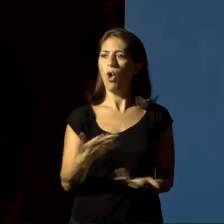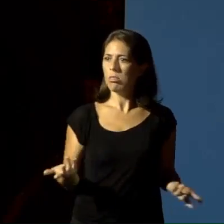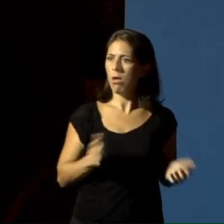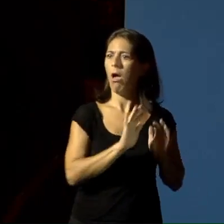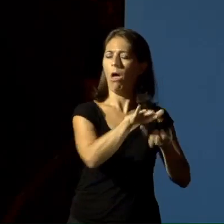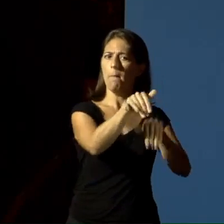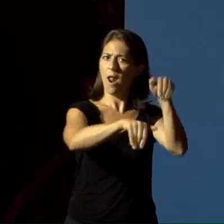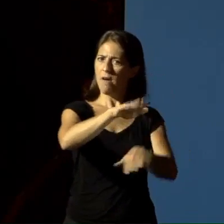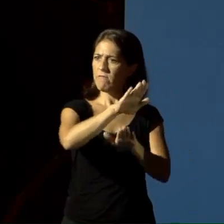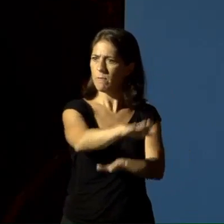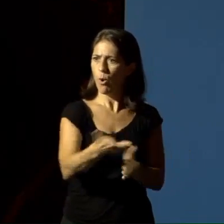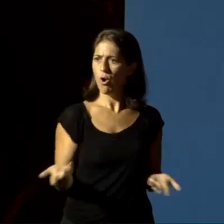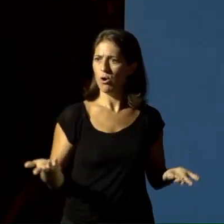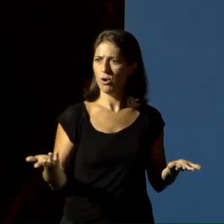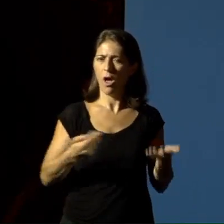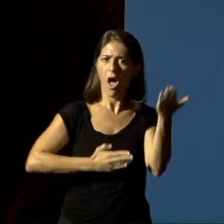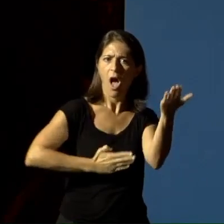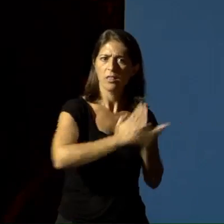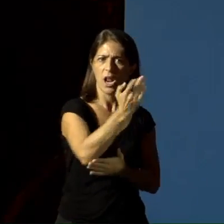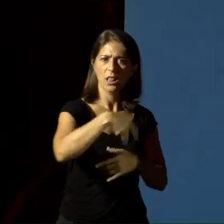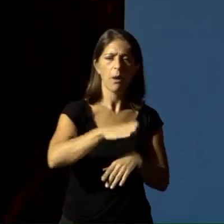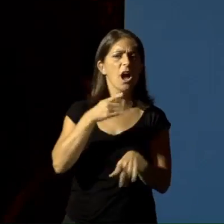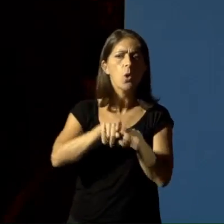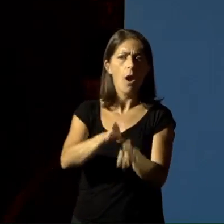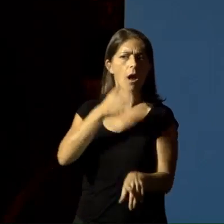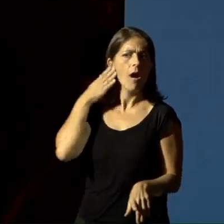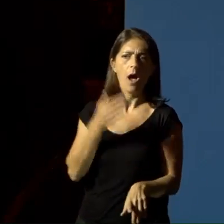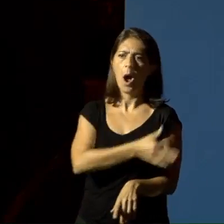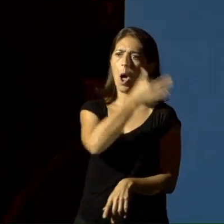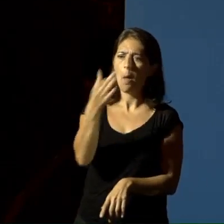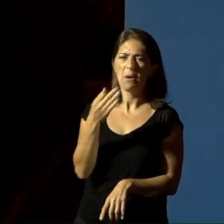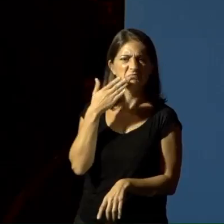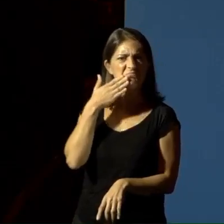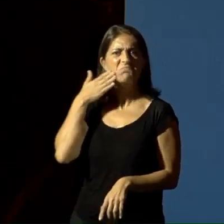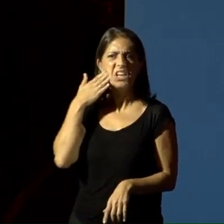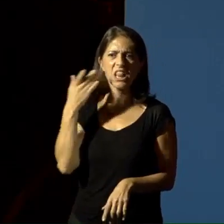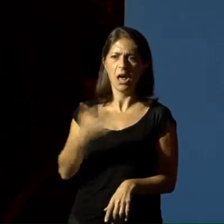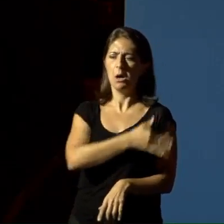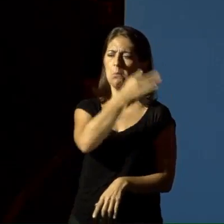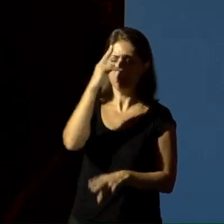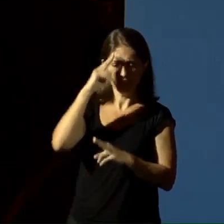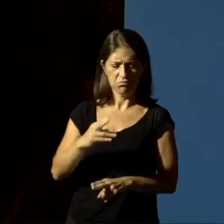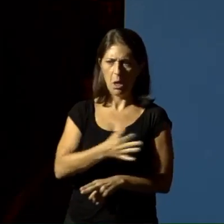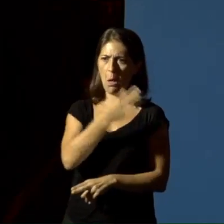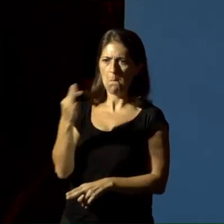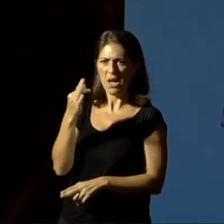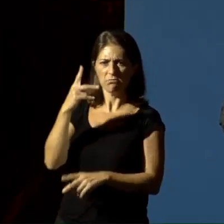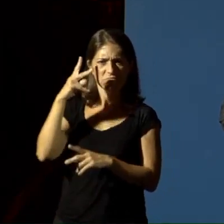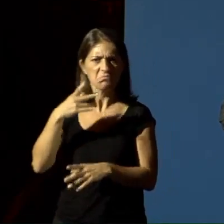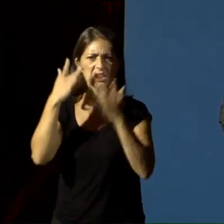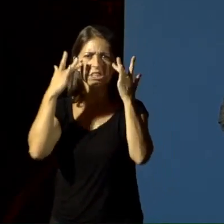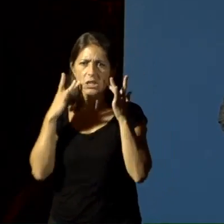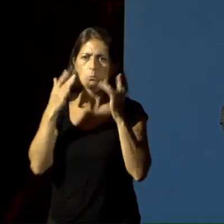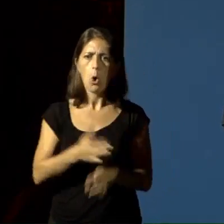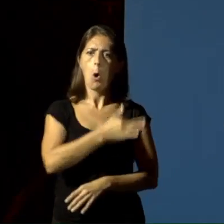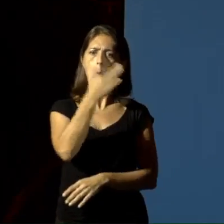Marea. Na alternativa da honestidade, na alternativa da dignidade, na alternativa da decencia, e sí, na